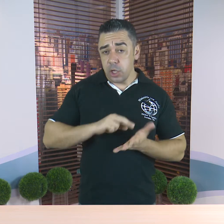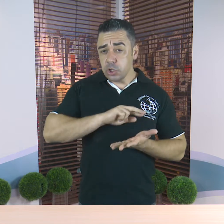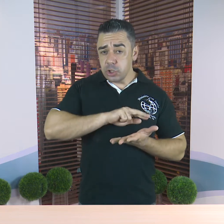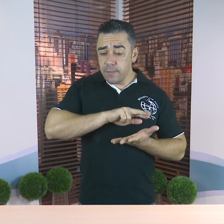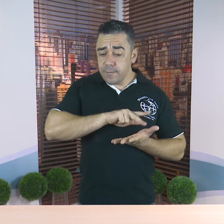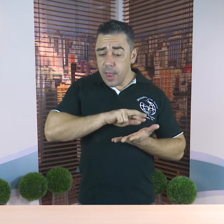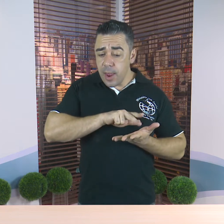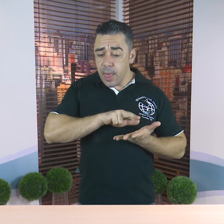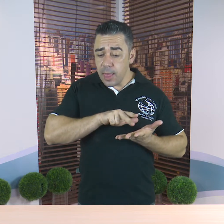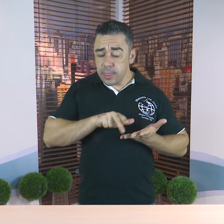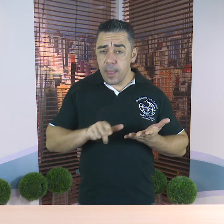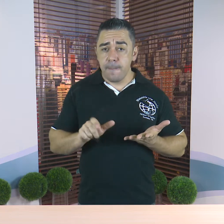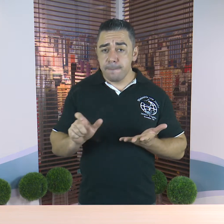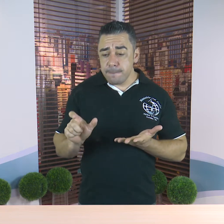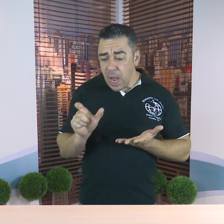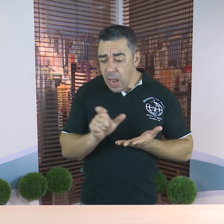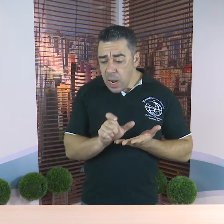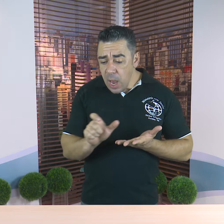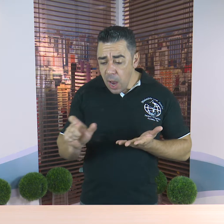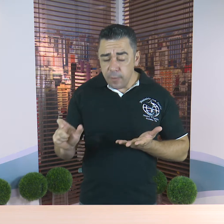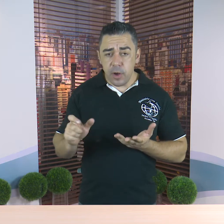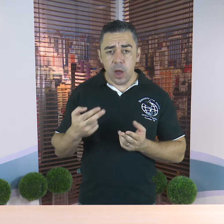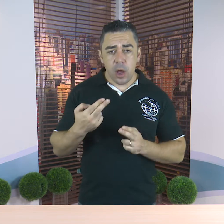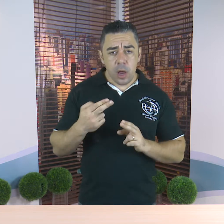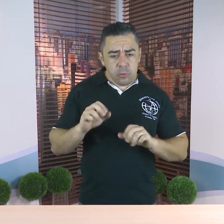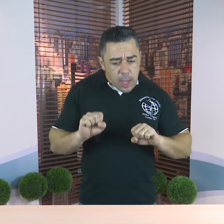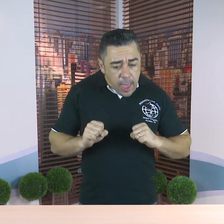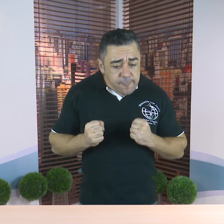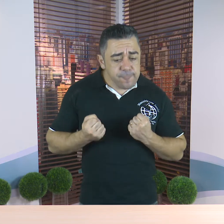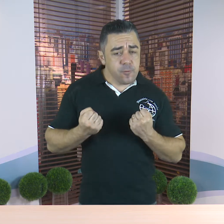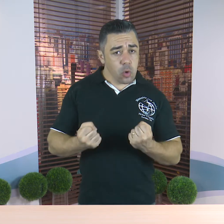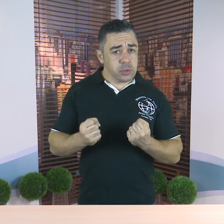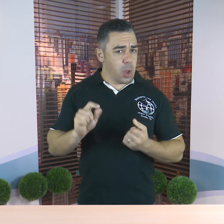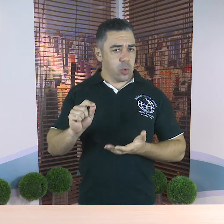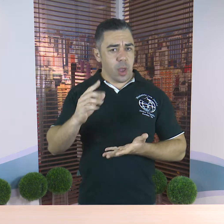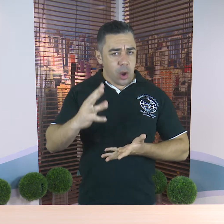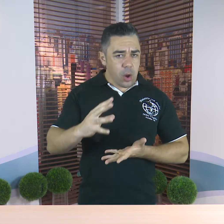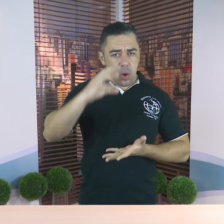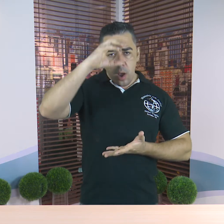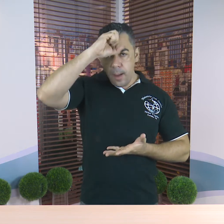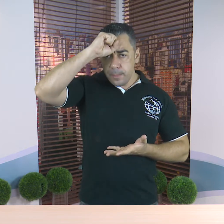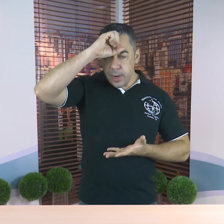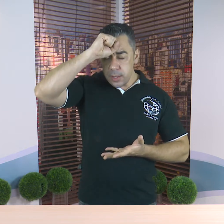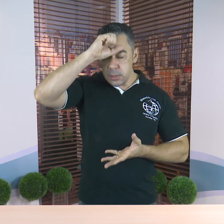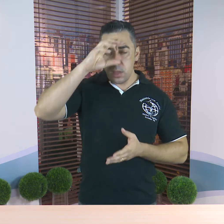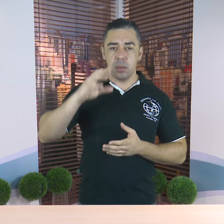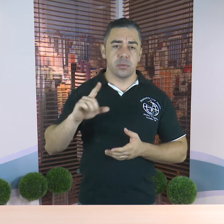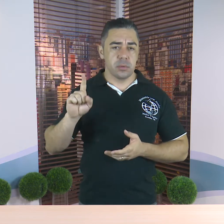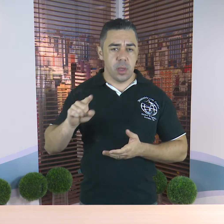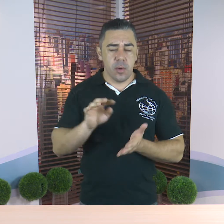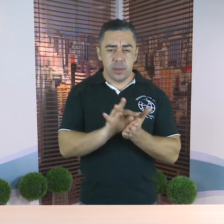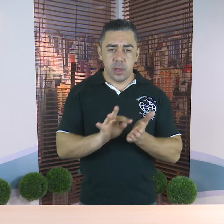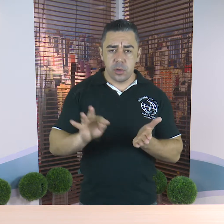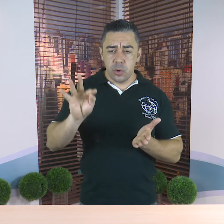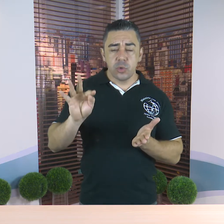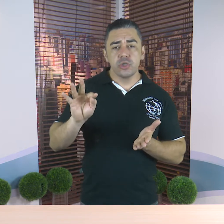palavras, reforçar algo através do seu texto. Nesse caso, a essência da teologia retributiva é um